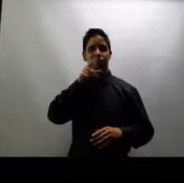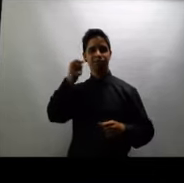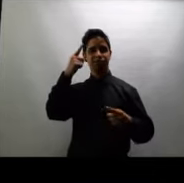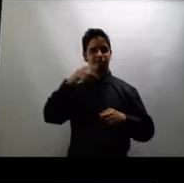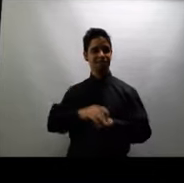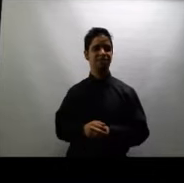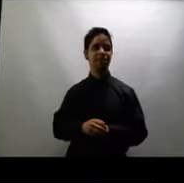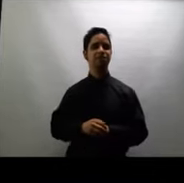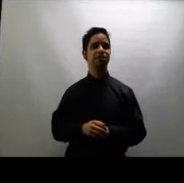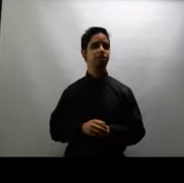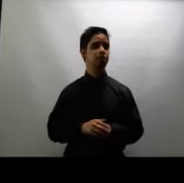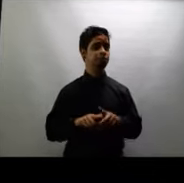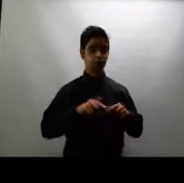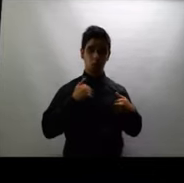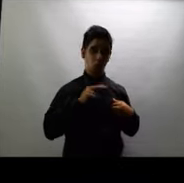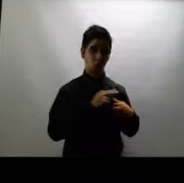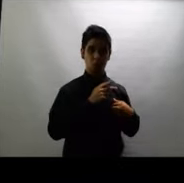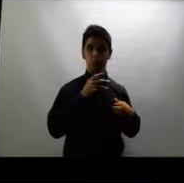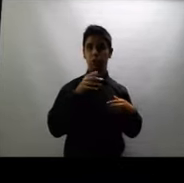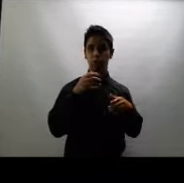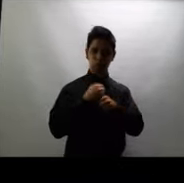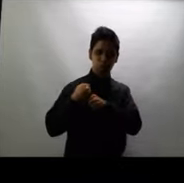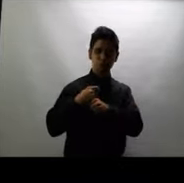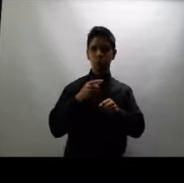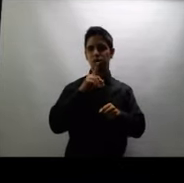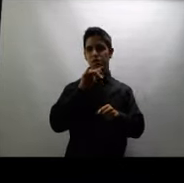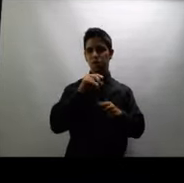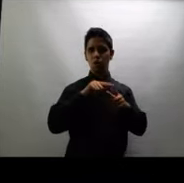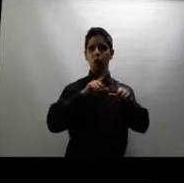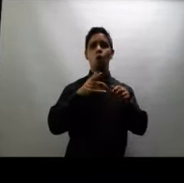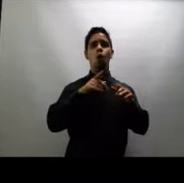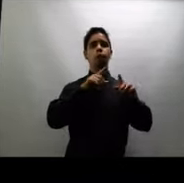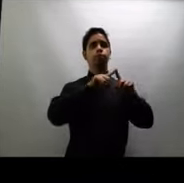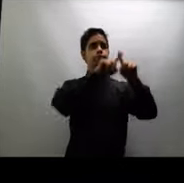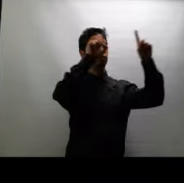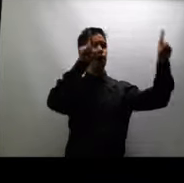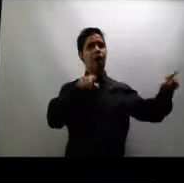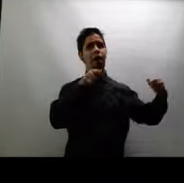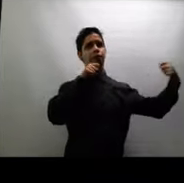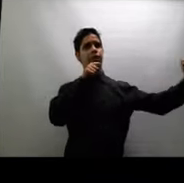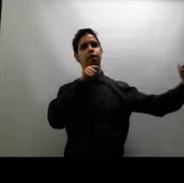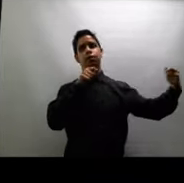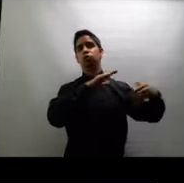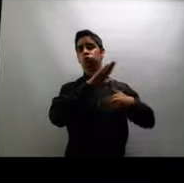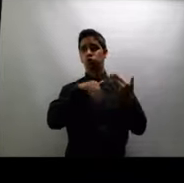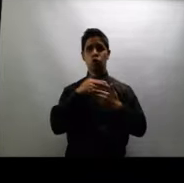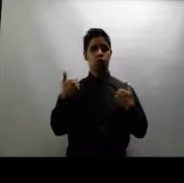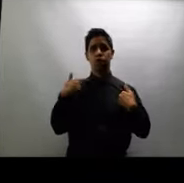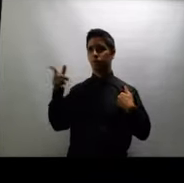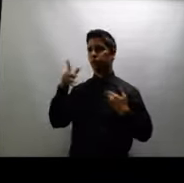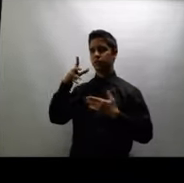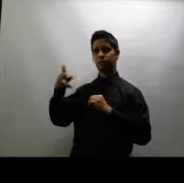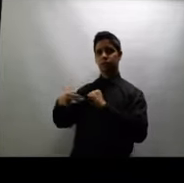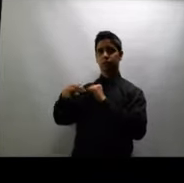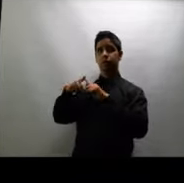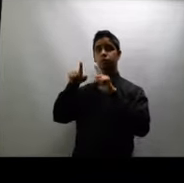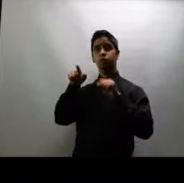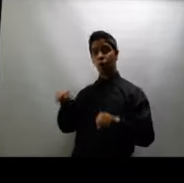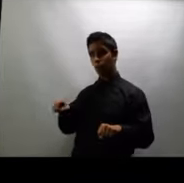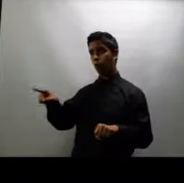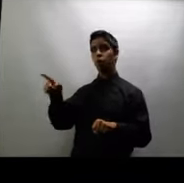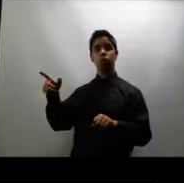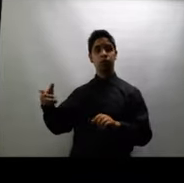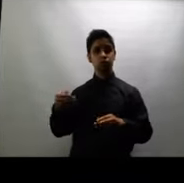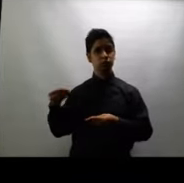discos, los banners, los posters, están sacando los afiches, todo lo que tenemos allí que vamos a poder poner a